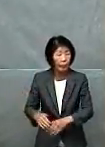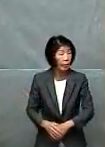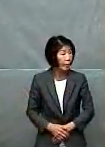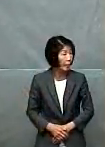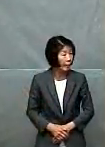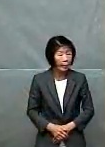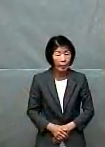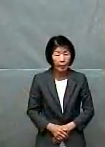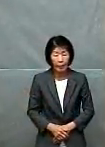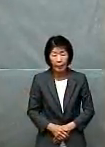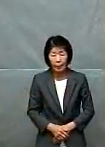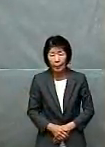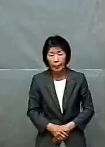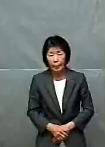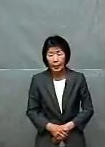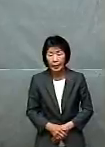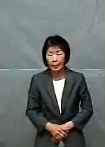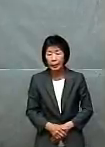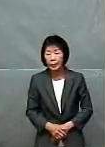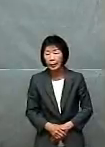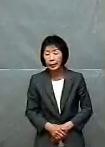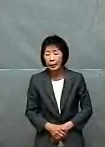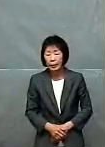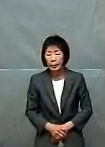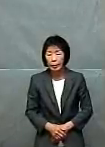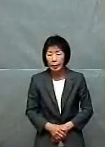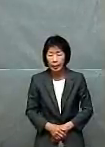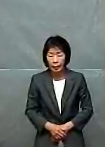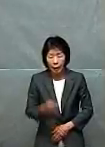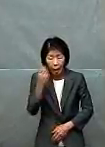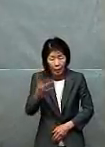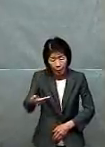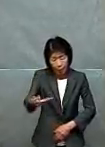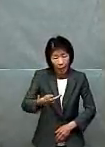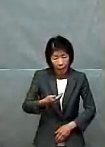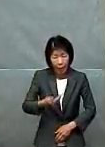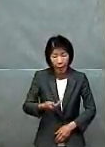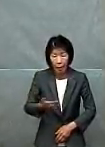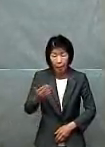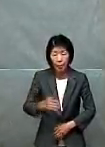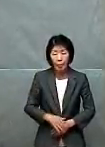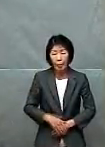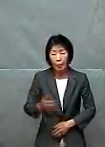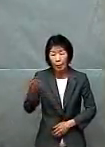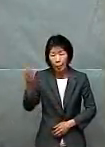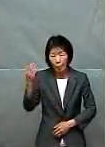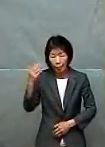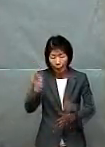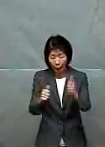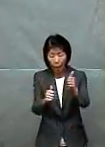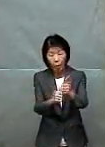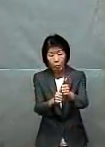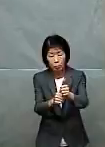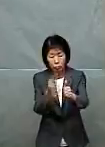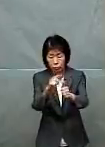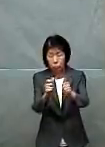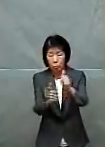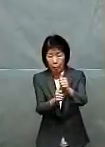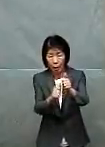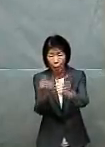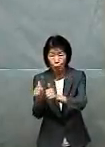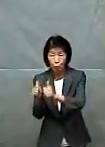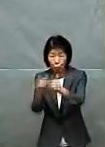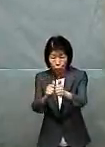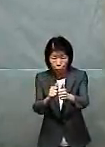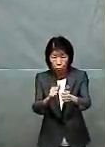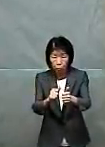じて置くような形になってたかと思います。はい、 前年のイタリア行った場合に副知事も中国行った場合、うん、行ってますけども、